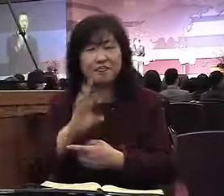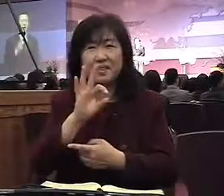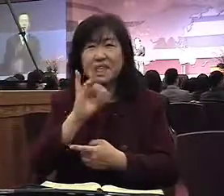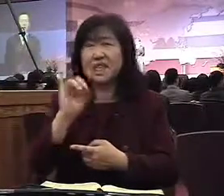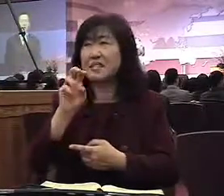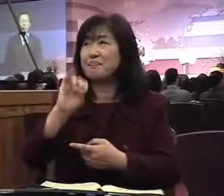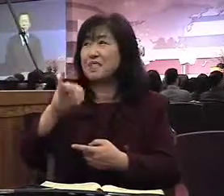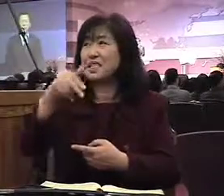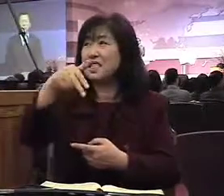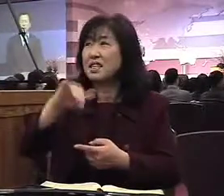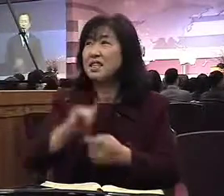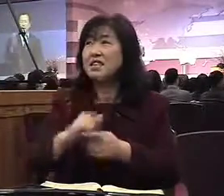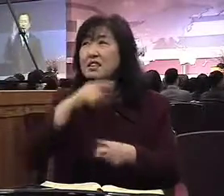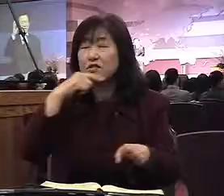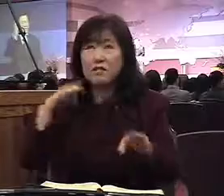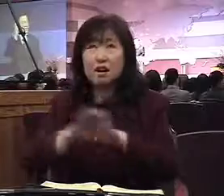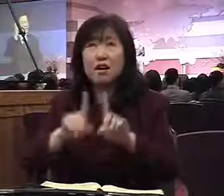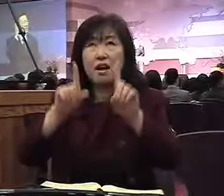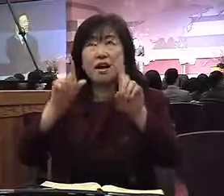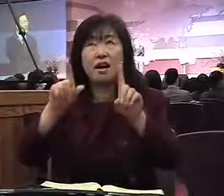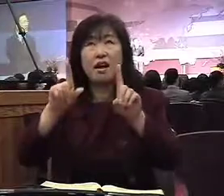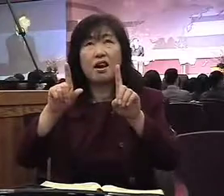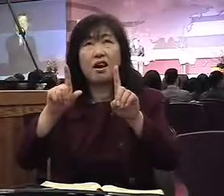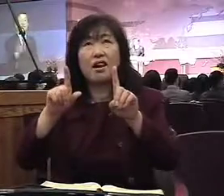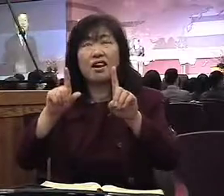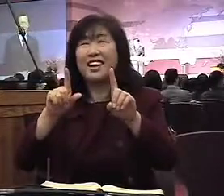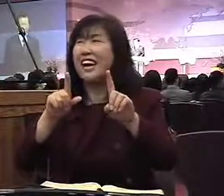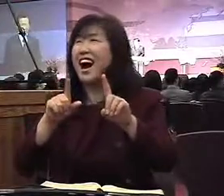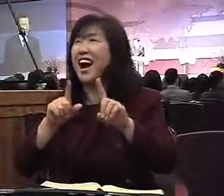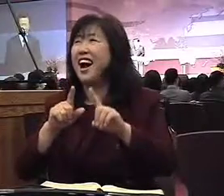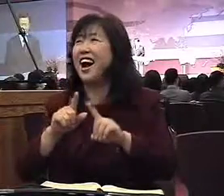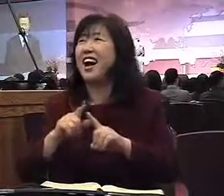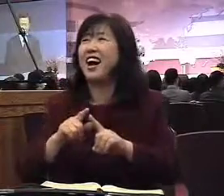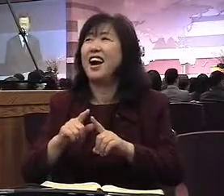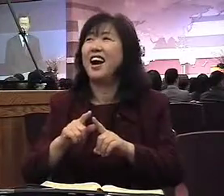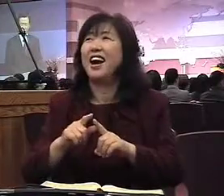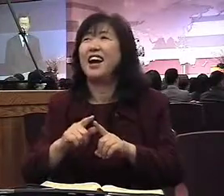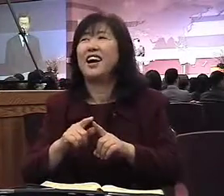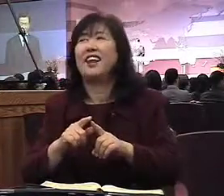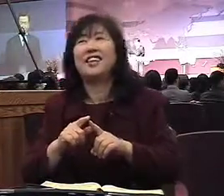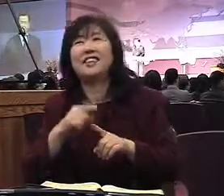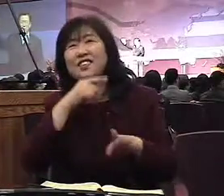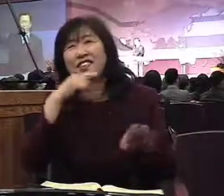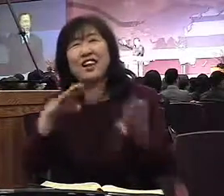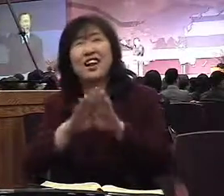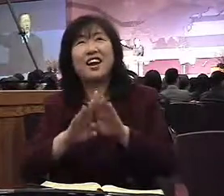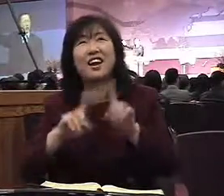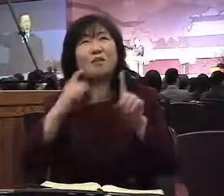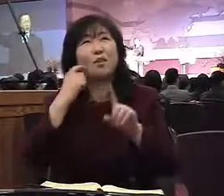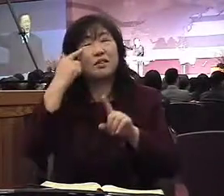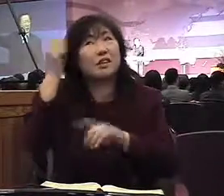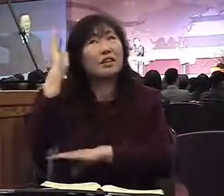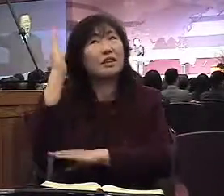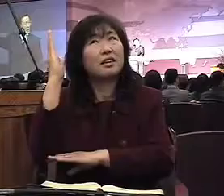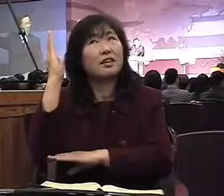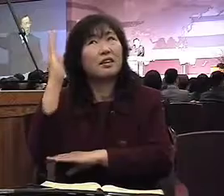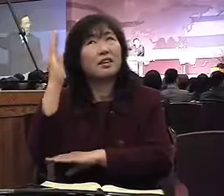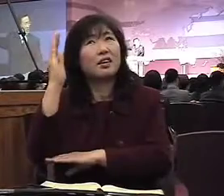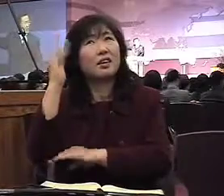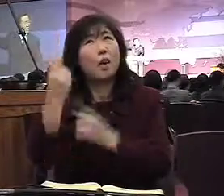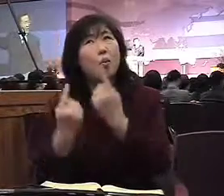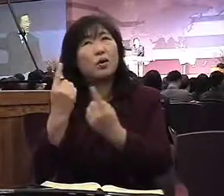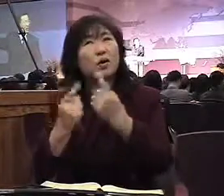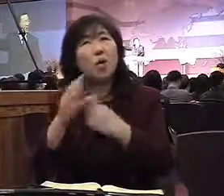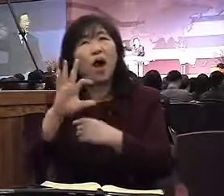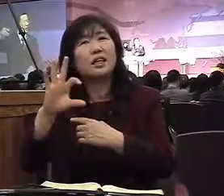그 주일날 목사님 설교보다 화장실에 대한 기억이 더 오래 간다고 하잖아요. 제가 이민교회 어느 교회에 가서 설교를